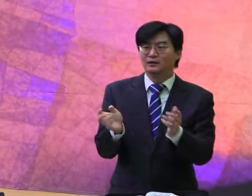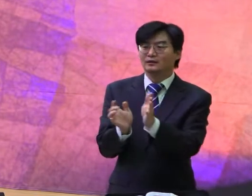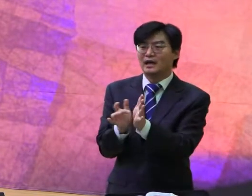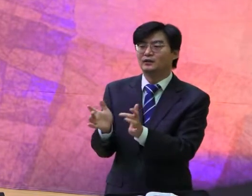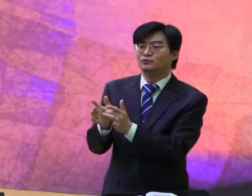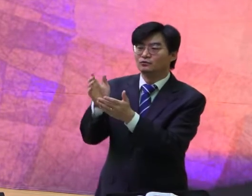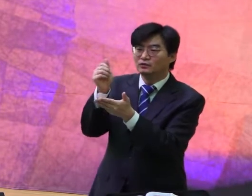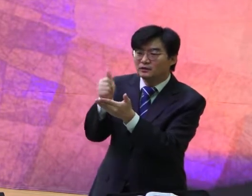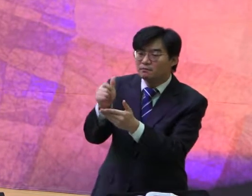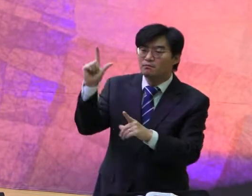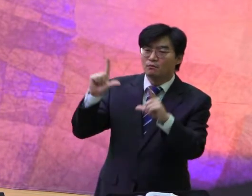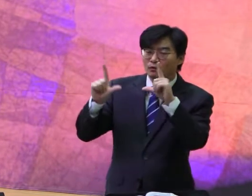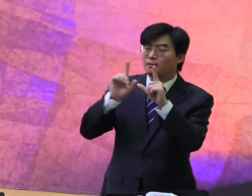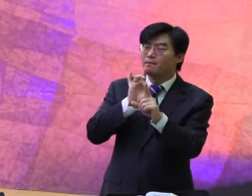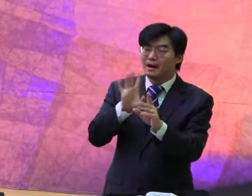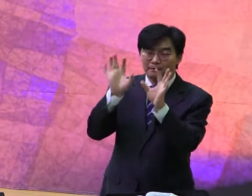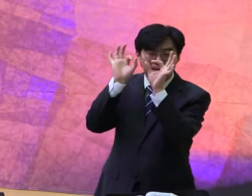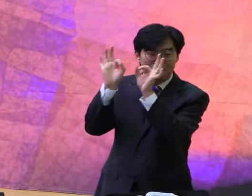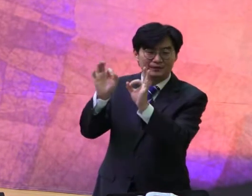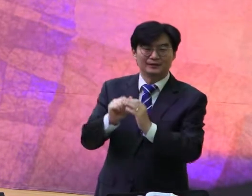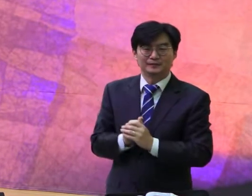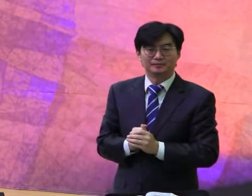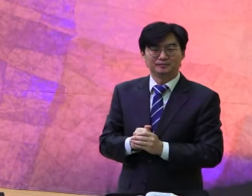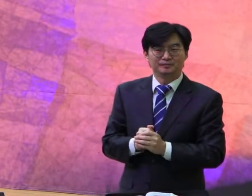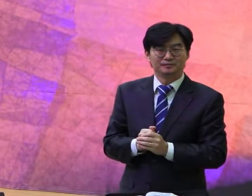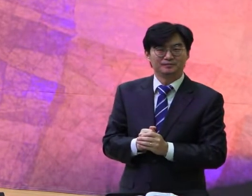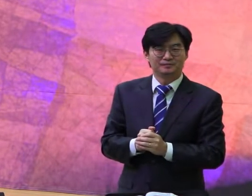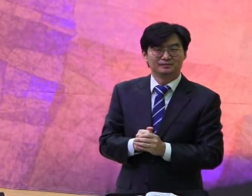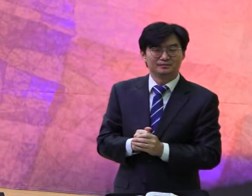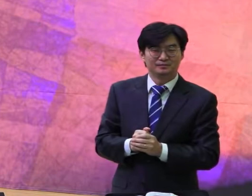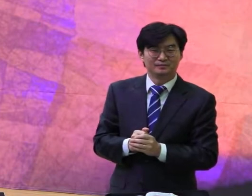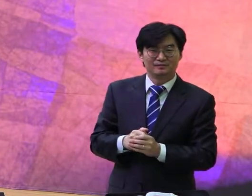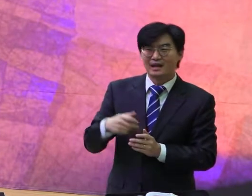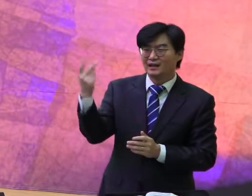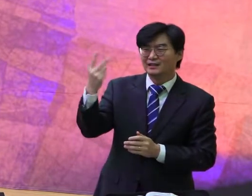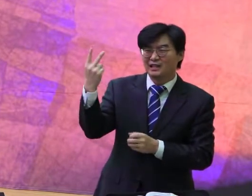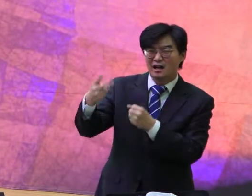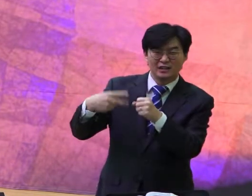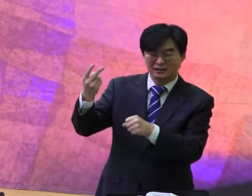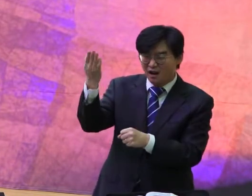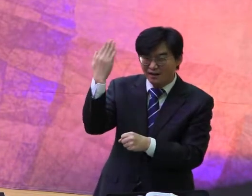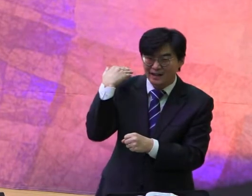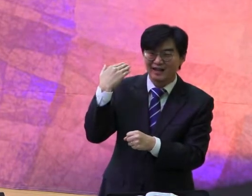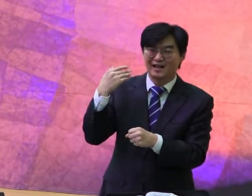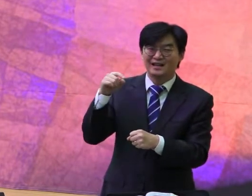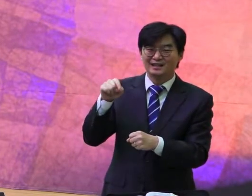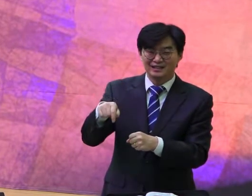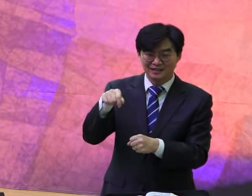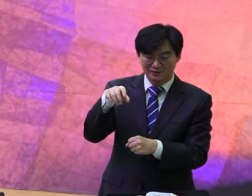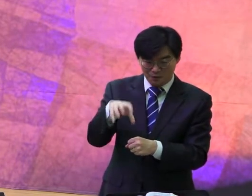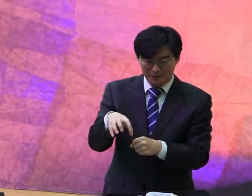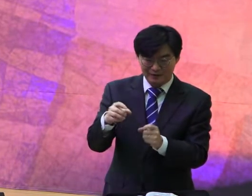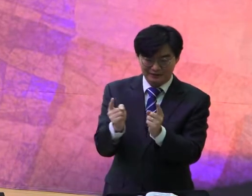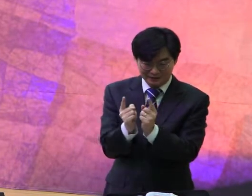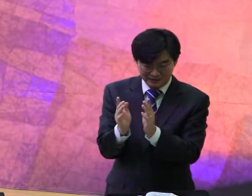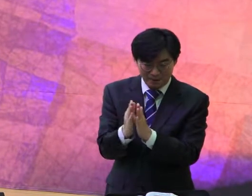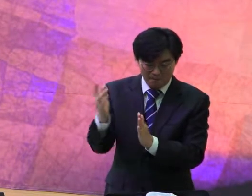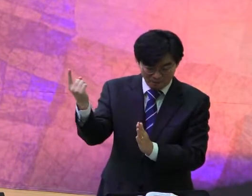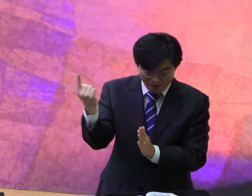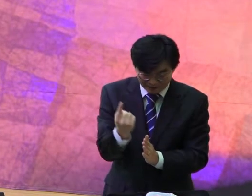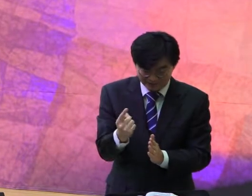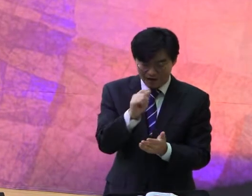예수님, 그들을 위해서 2000년 전에 그때 이 땅에 친히 오셔서 그들의